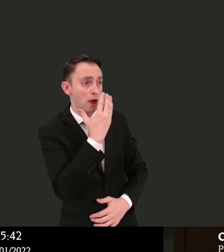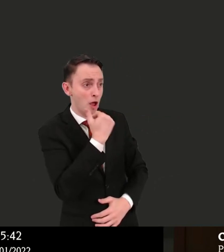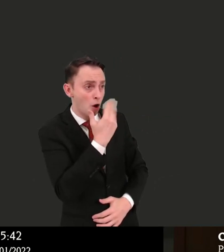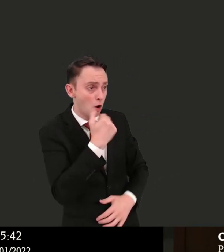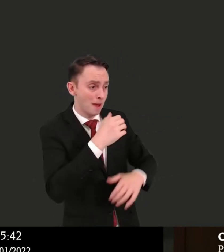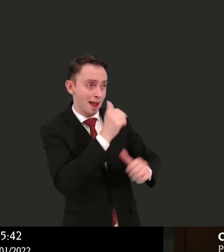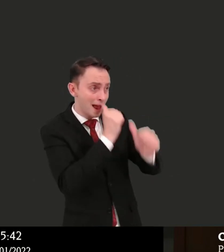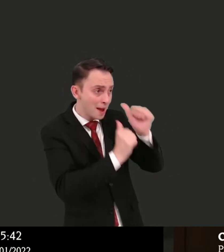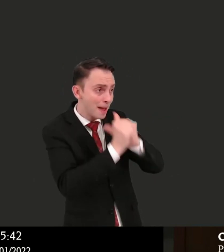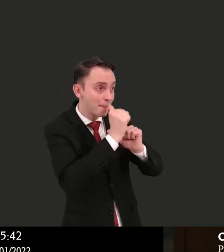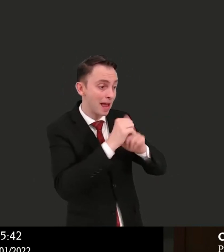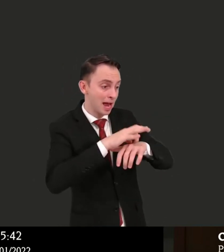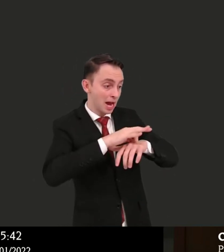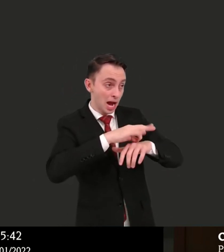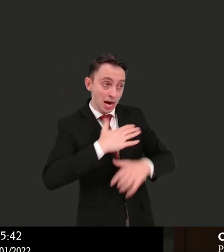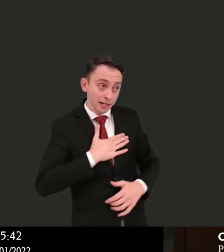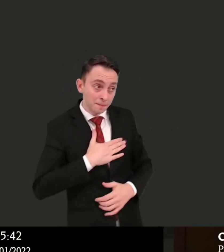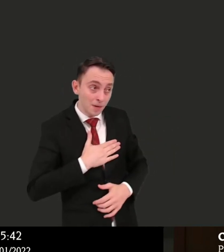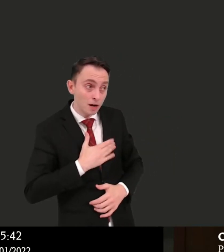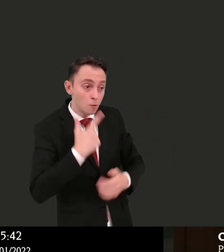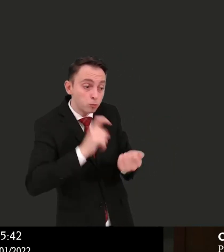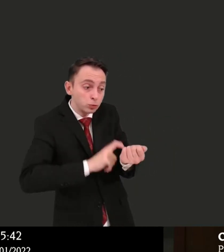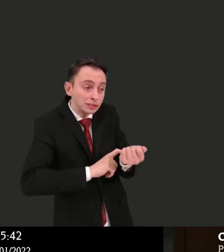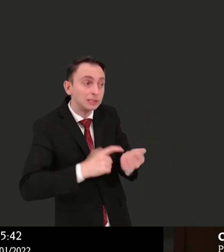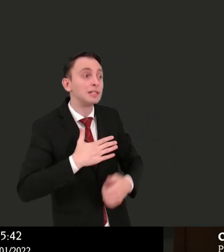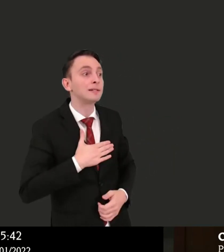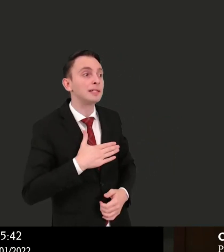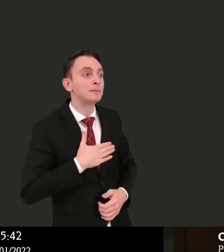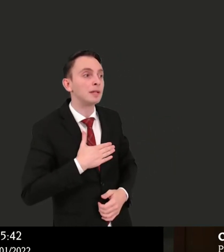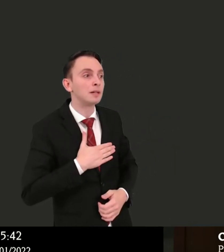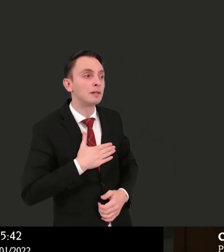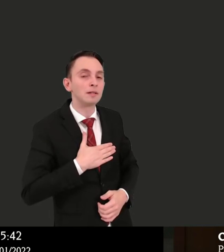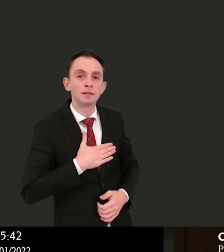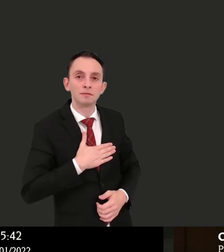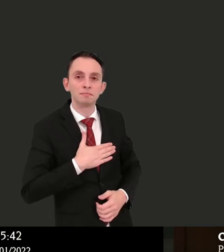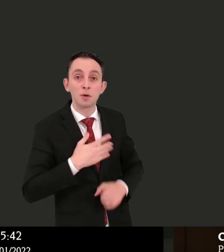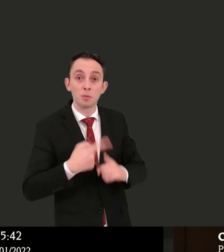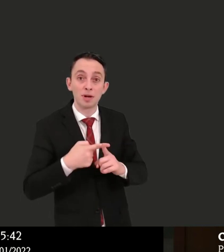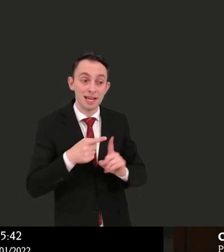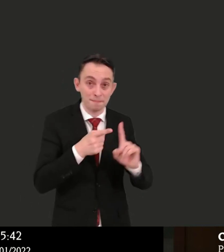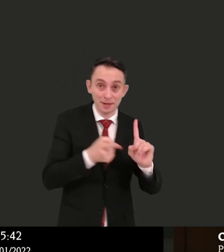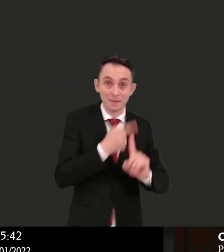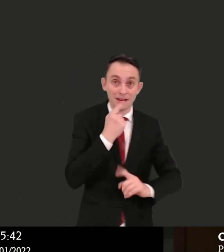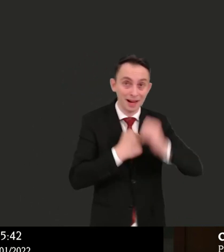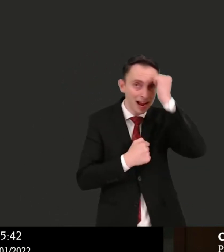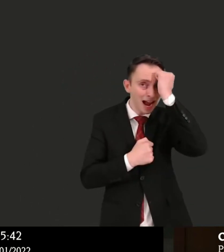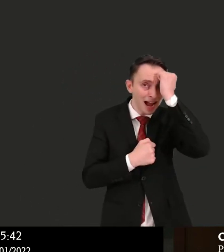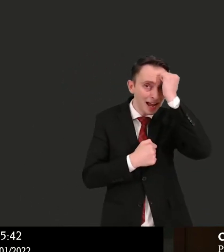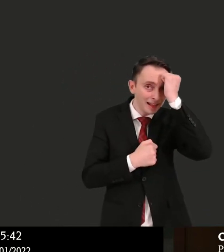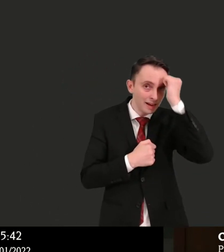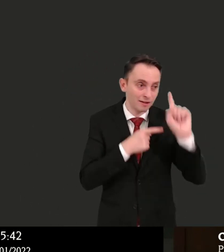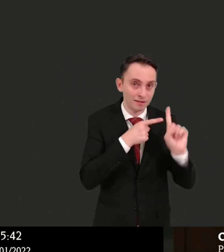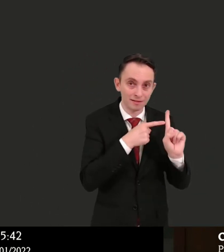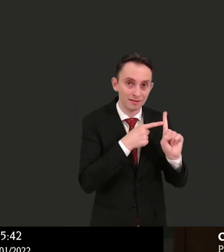o segredo da vida. Porque o primeiro Adão trouxe consigo o segredo da morte e todos